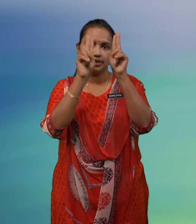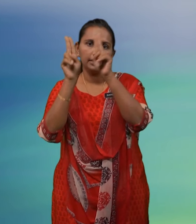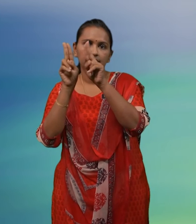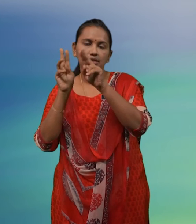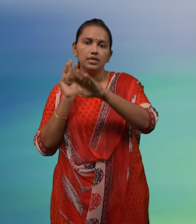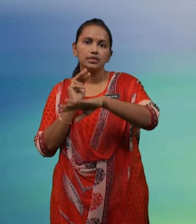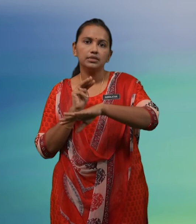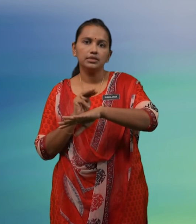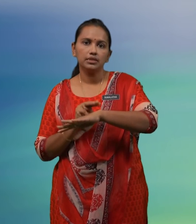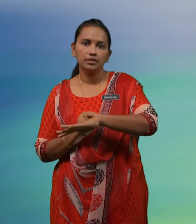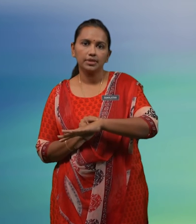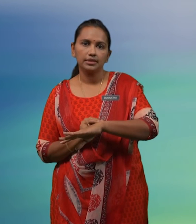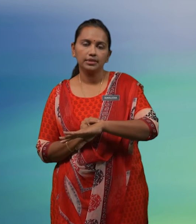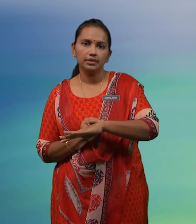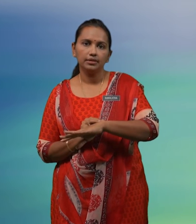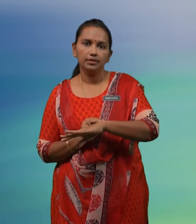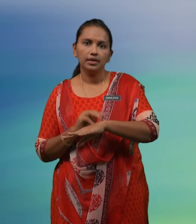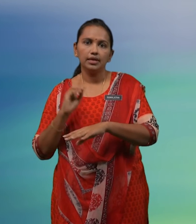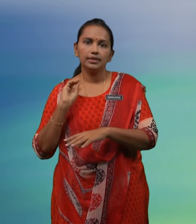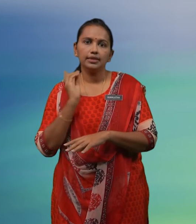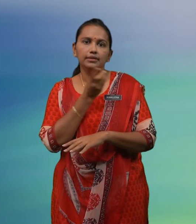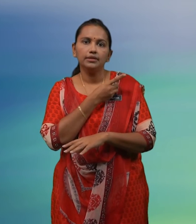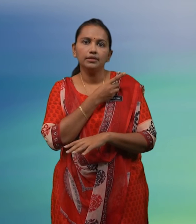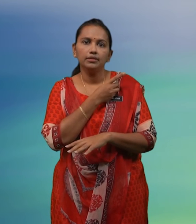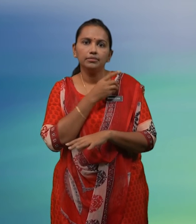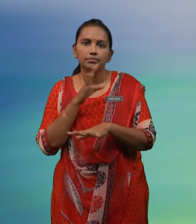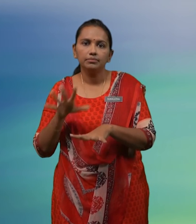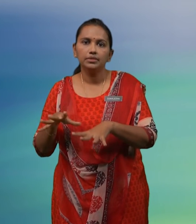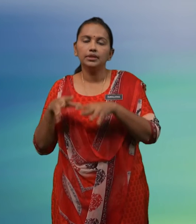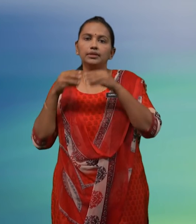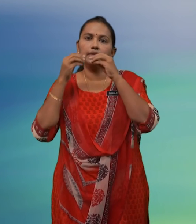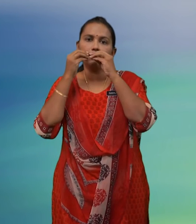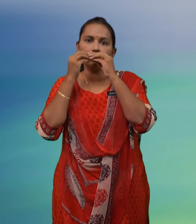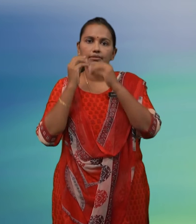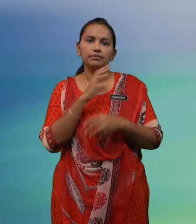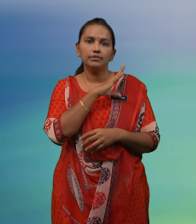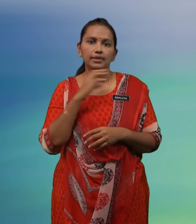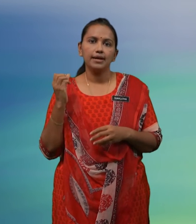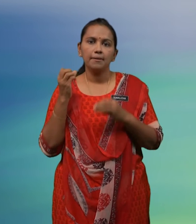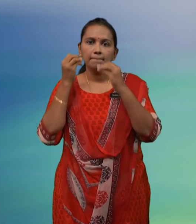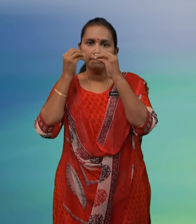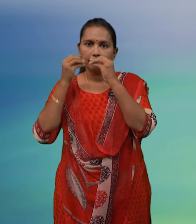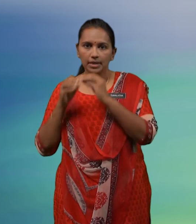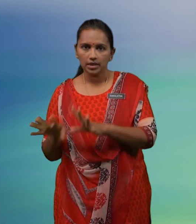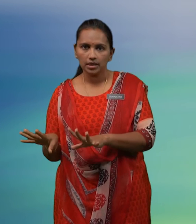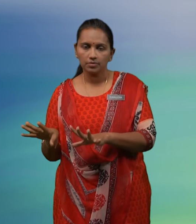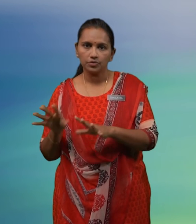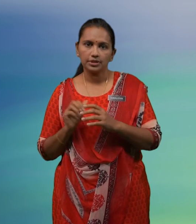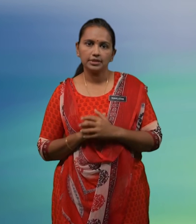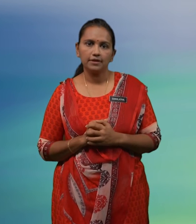udara semasa kita menarik dan menghembus